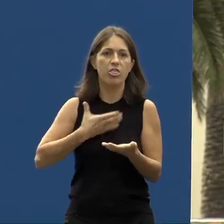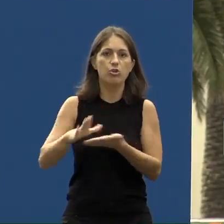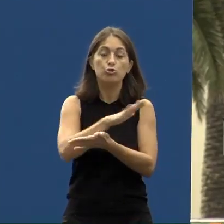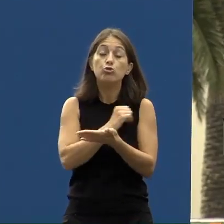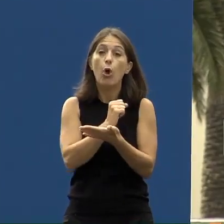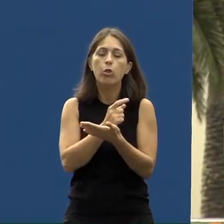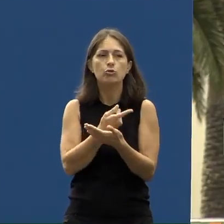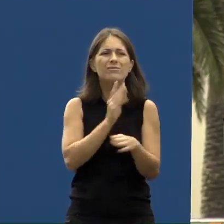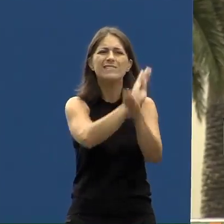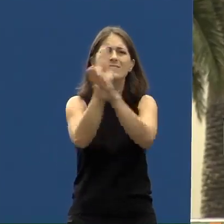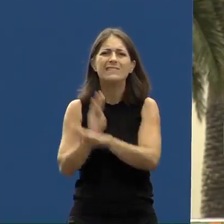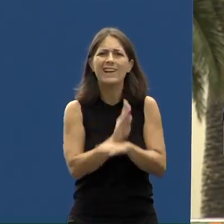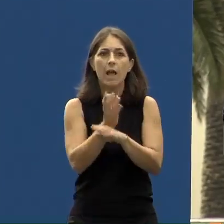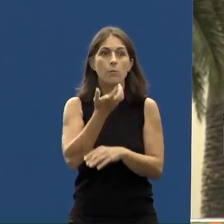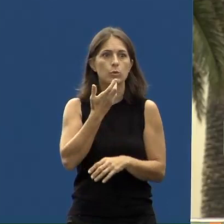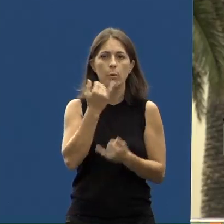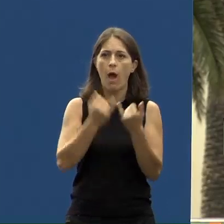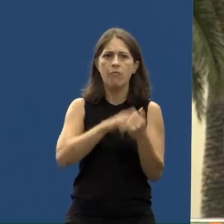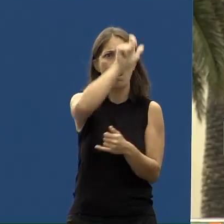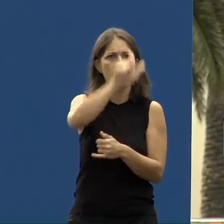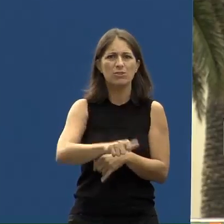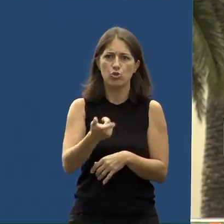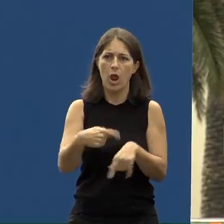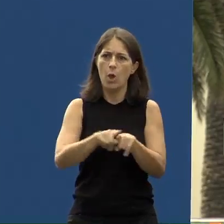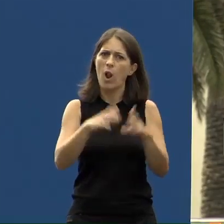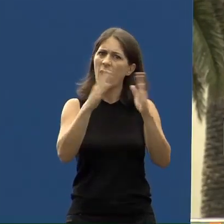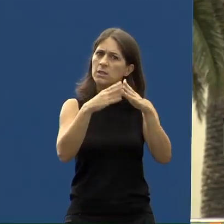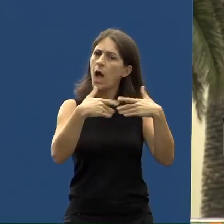país que ninguén máis vai ser desafiuzado,